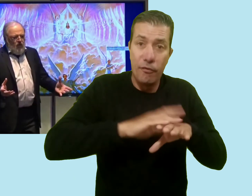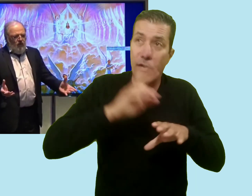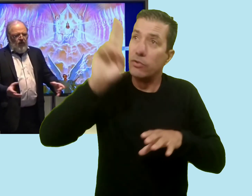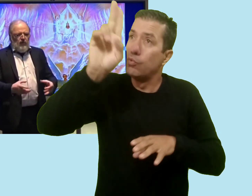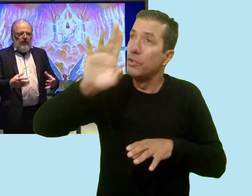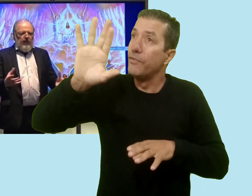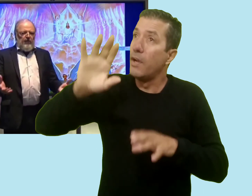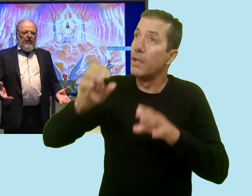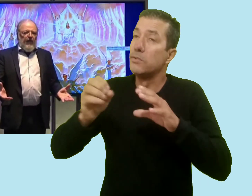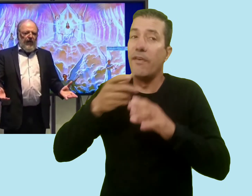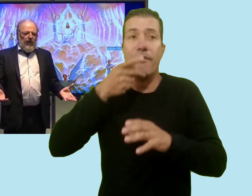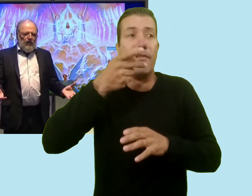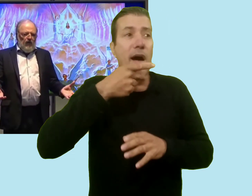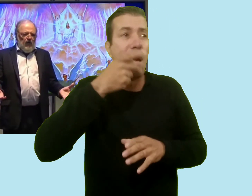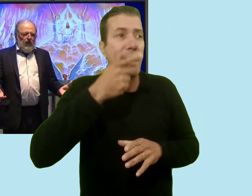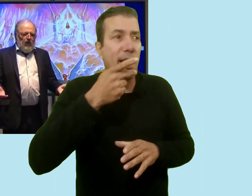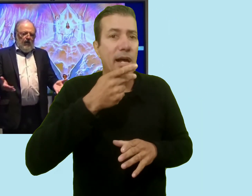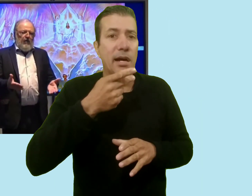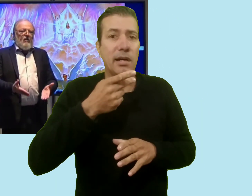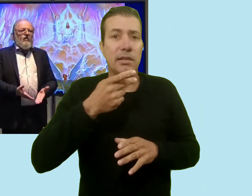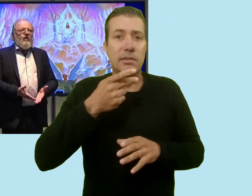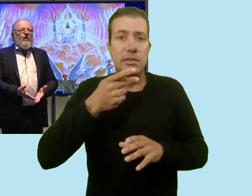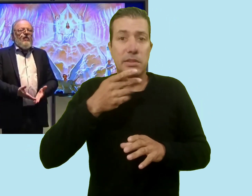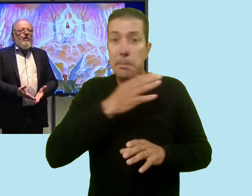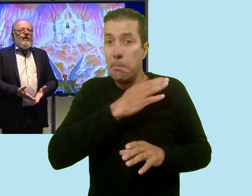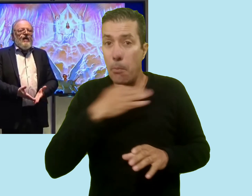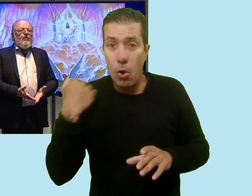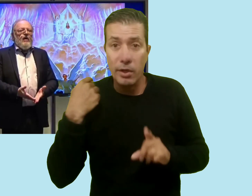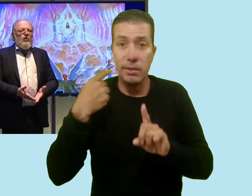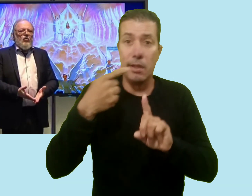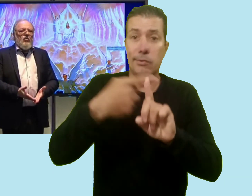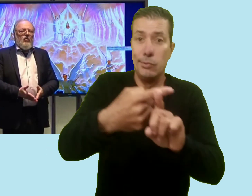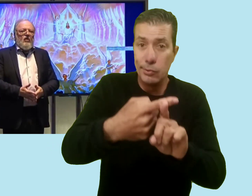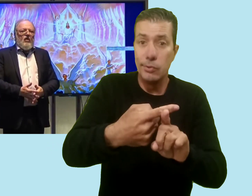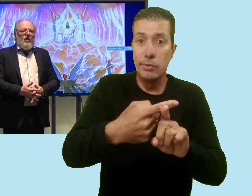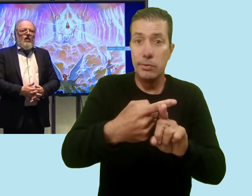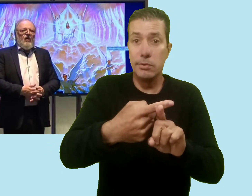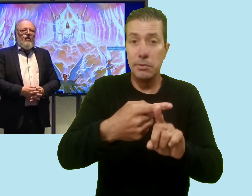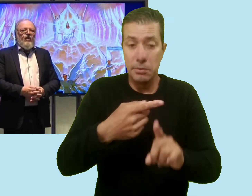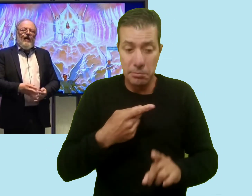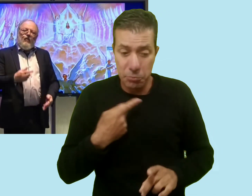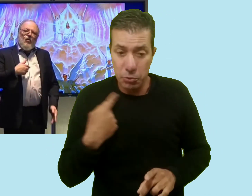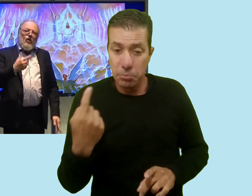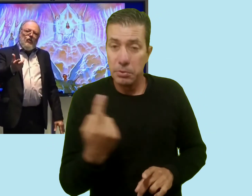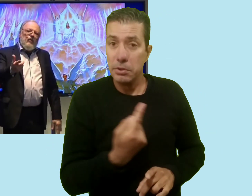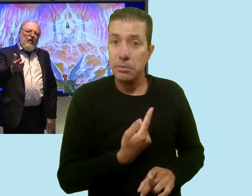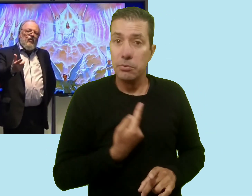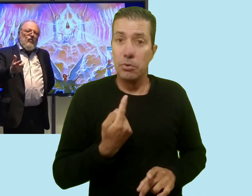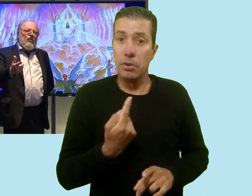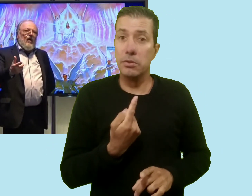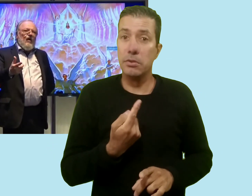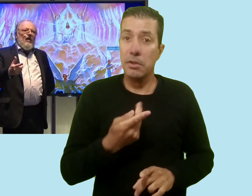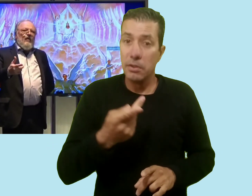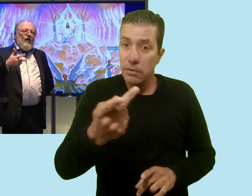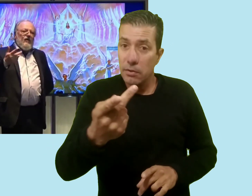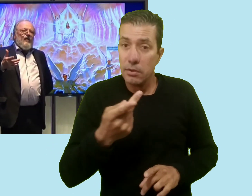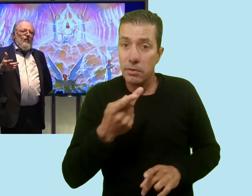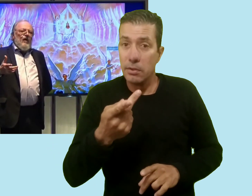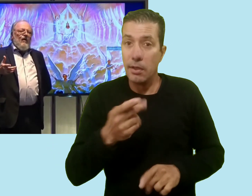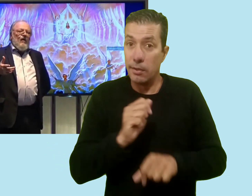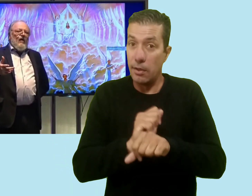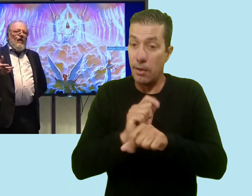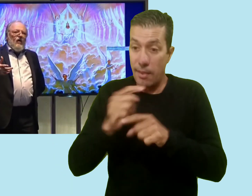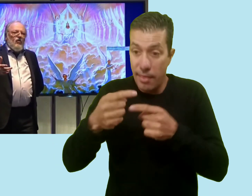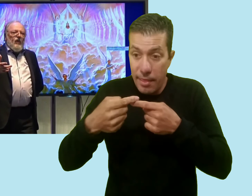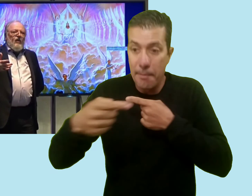Todo-Poderoso faz o universo só falando, se deixa matar numa cruz e fala que morreu por mim e por você. Se você quiser